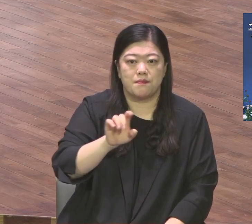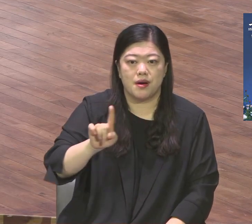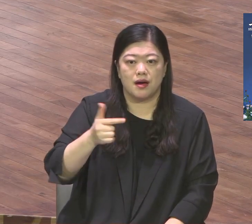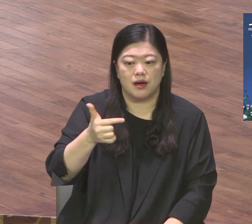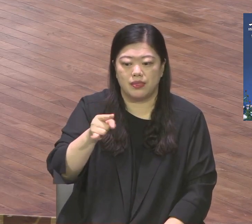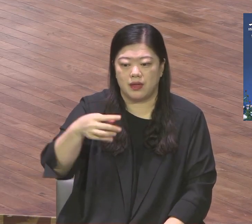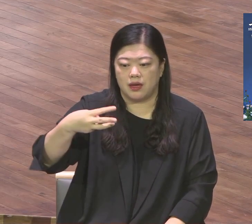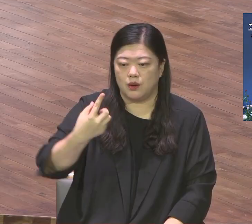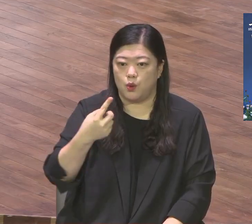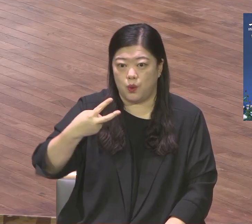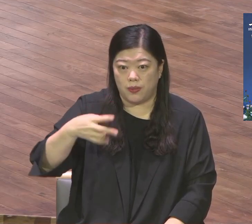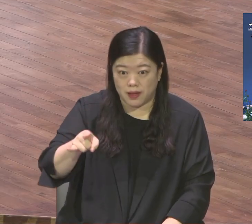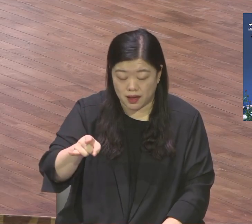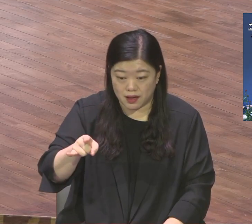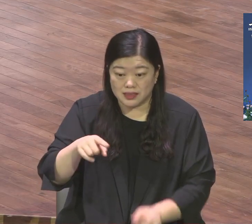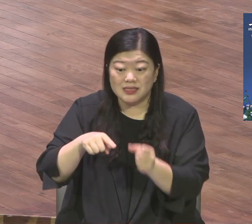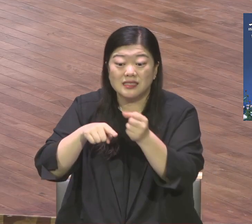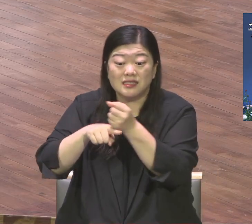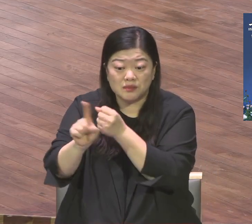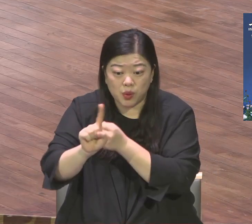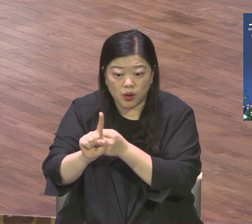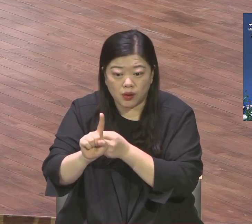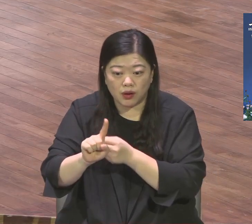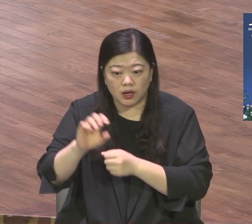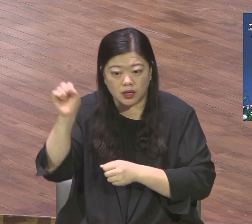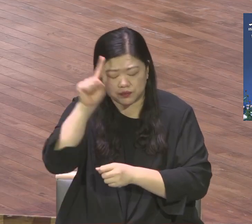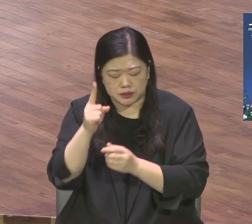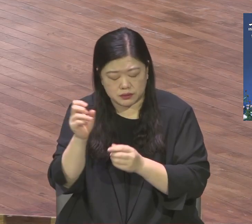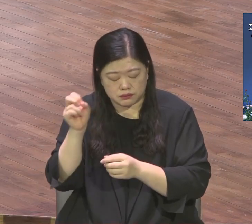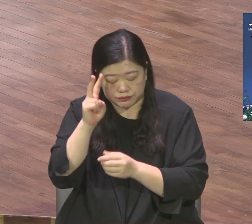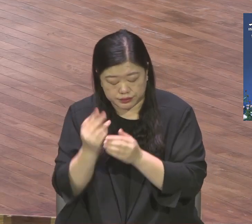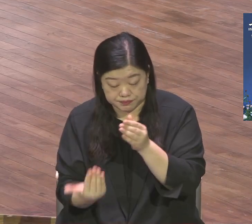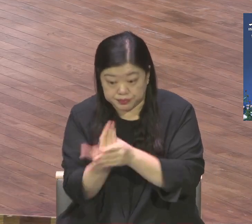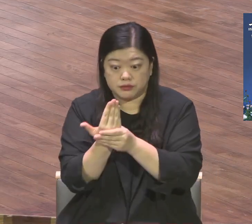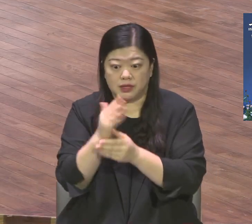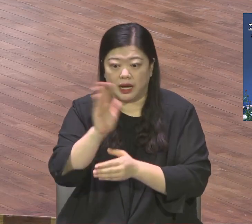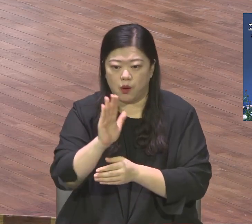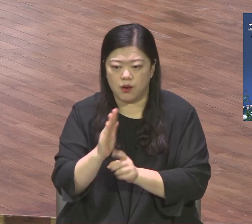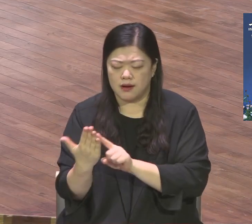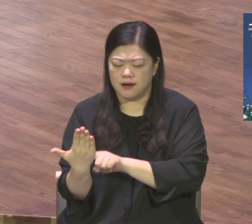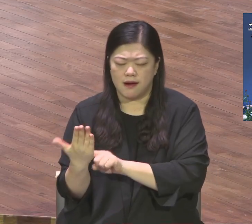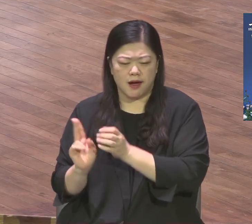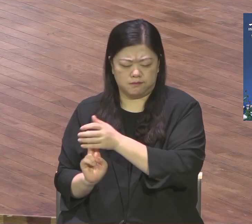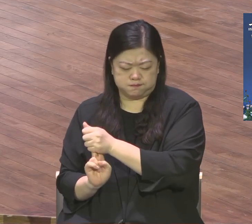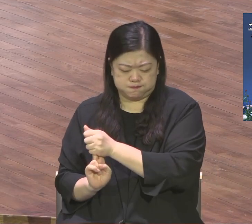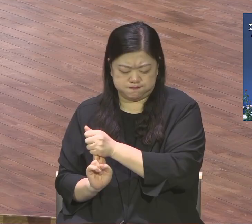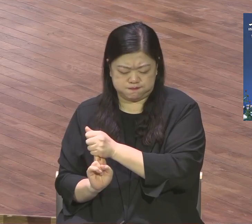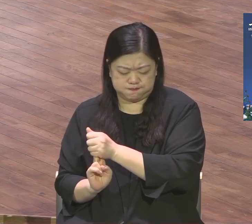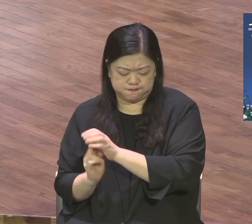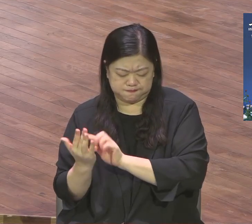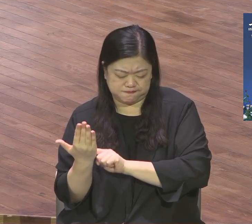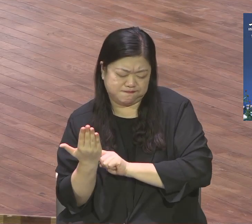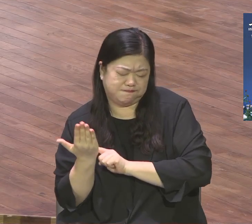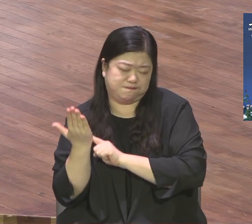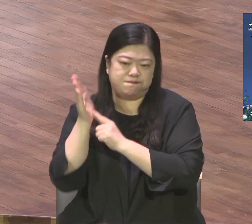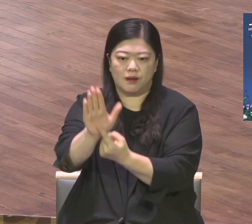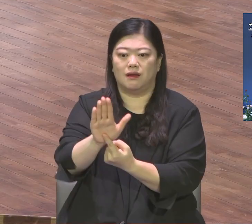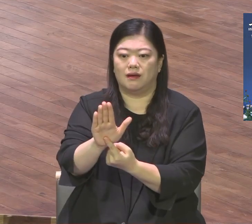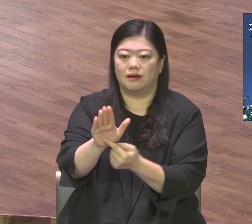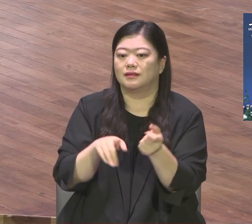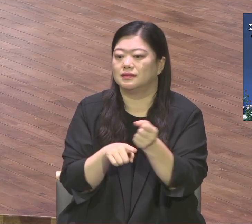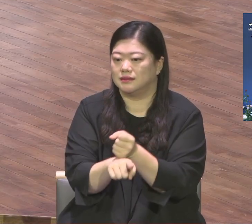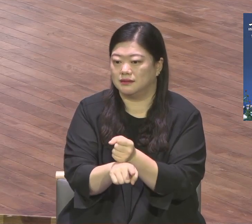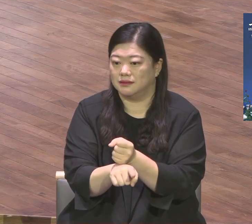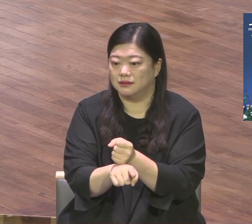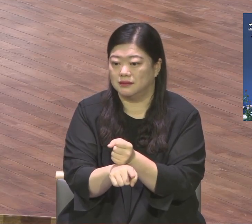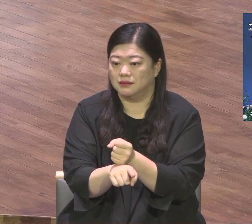에파네로데라고 하는데 이미 존재하던 것을 드러내다 확실하게 나타내다 그런 뜻이에요.